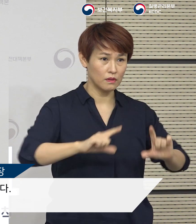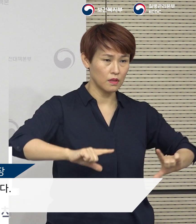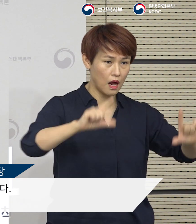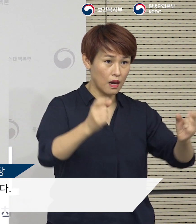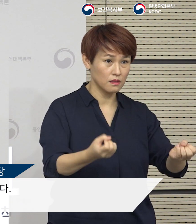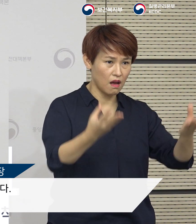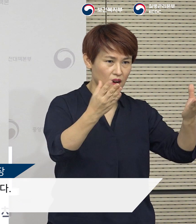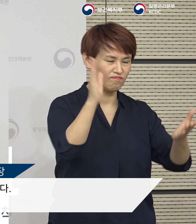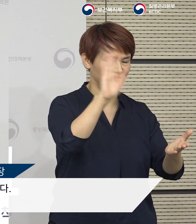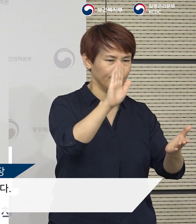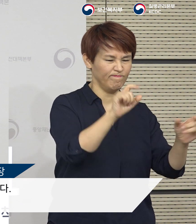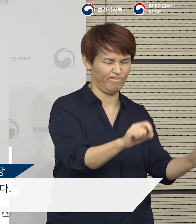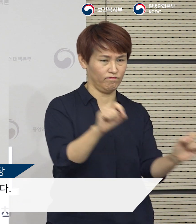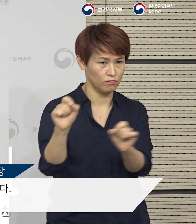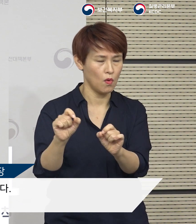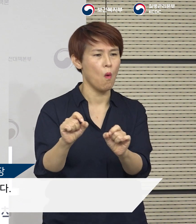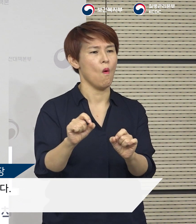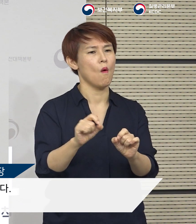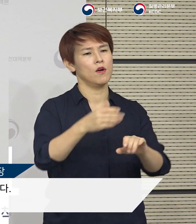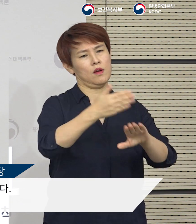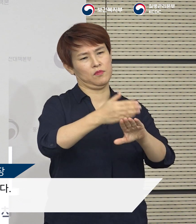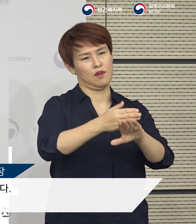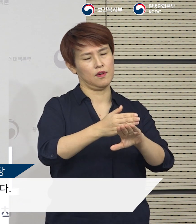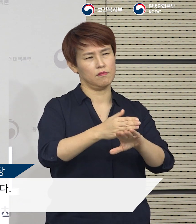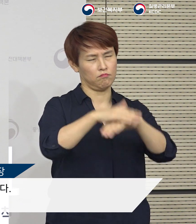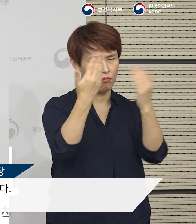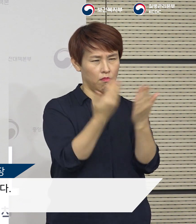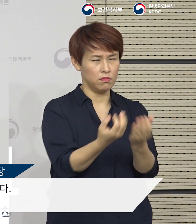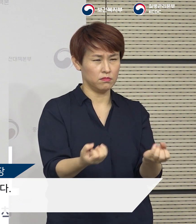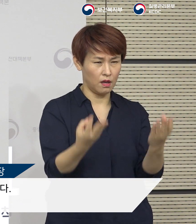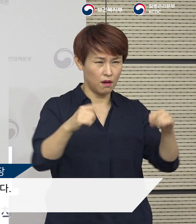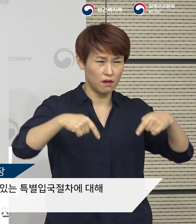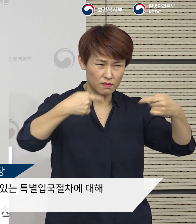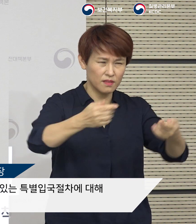모든 종교시설의 동참을 간곡히 요청하셨습니다.